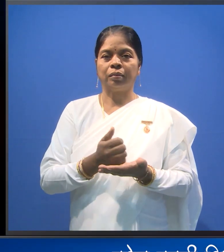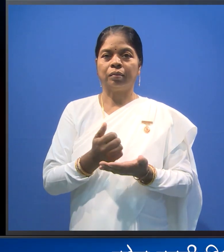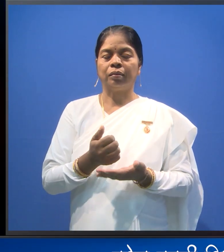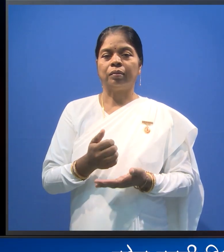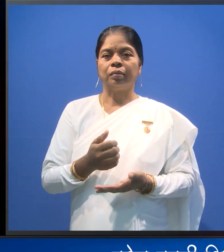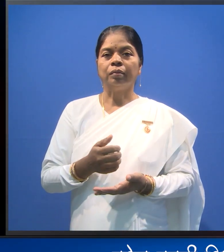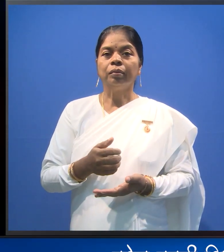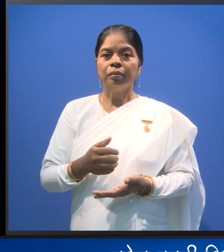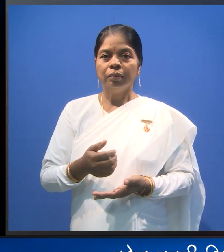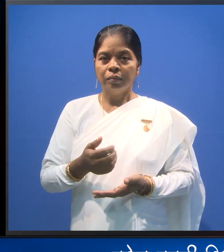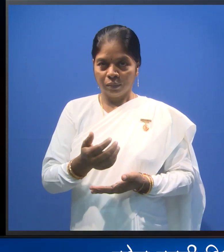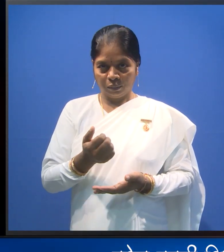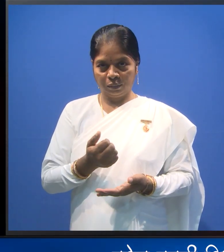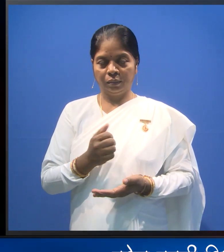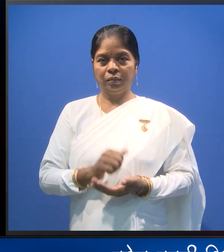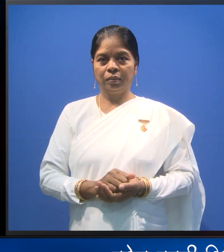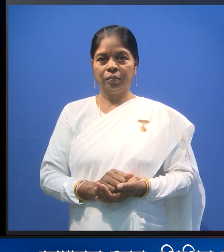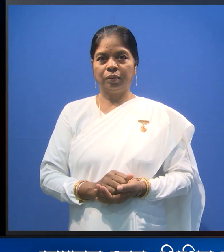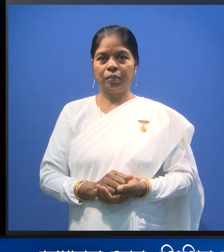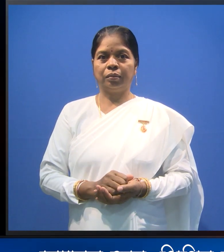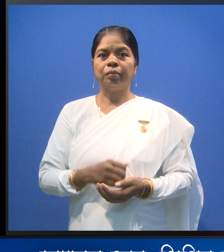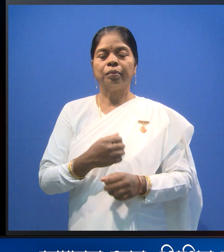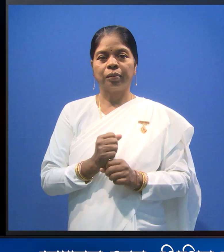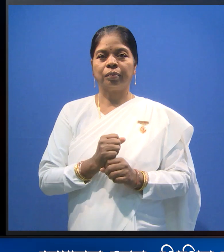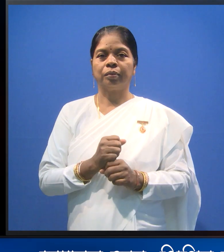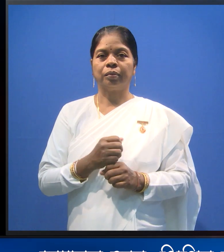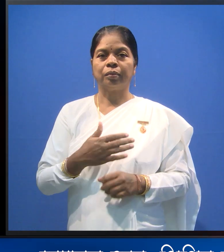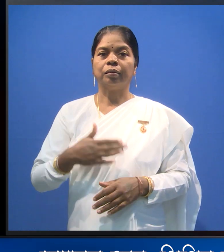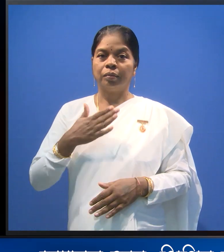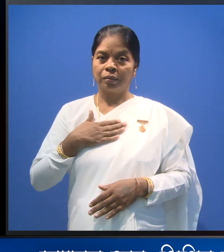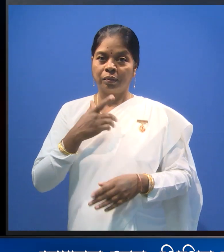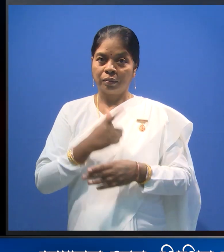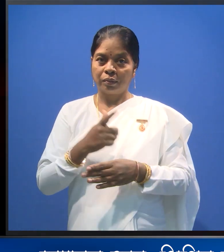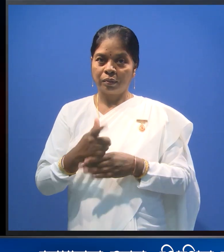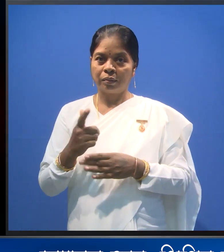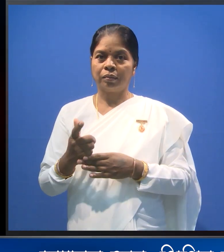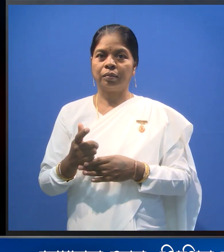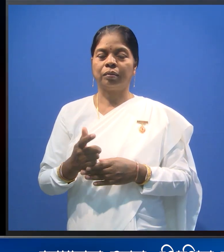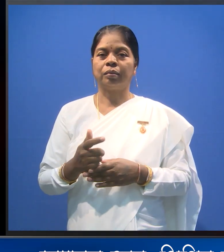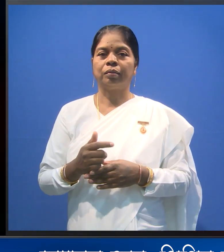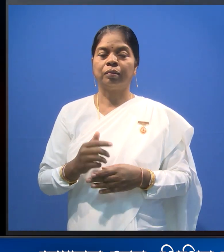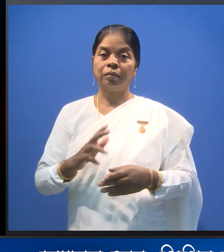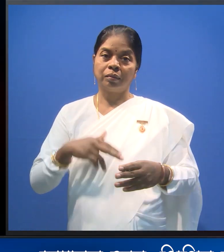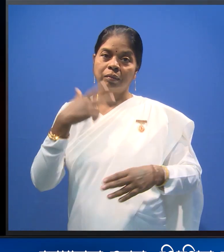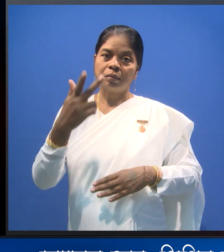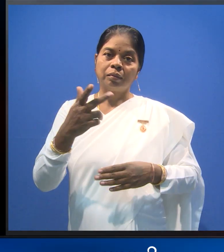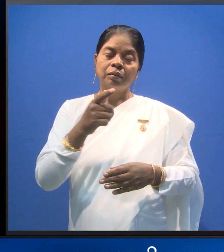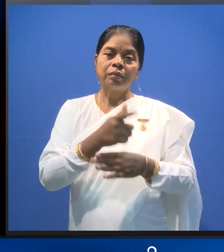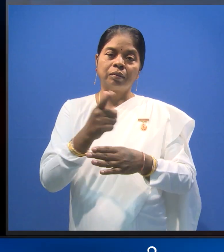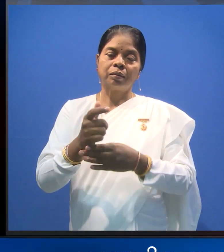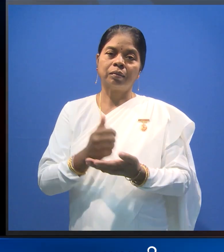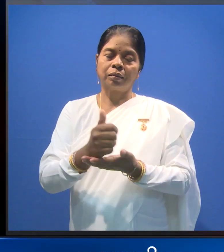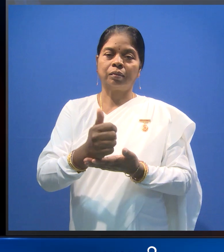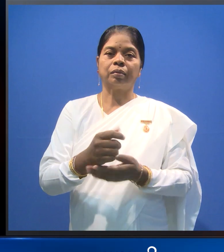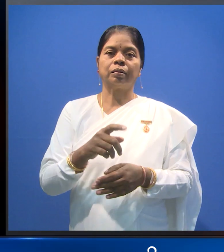काही शिकावयास मिळते. म्हणूनच स्वतः शिक्षित होऊन दुसऱ्यांना शिक्षित